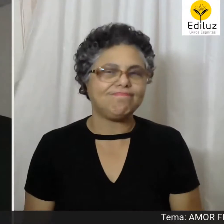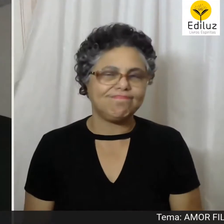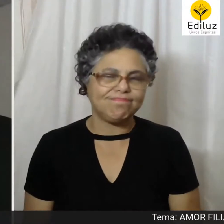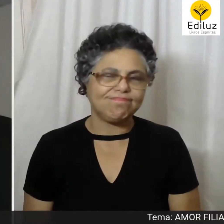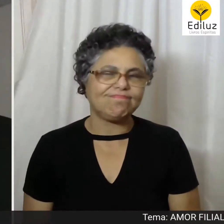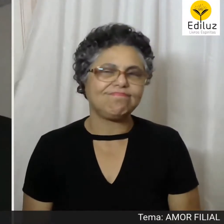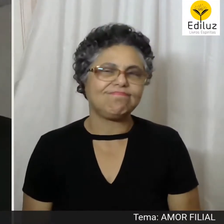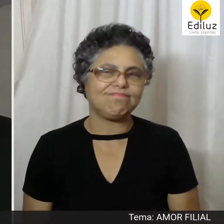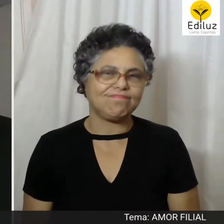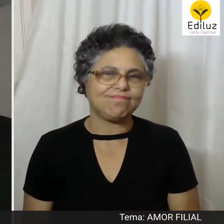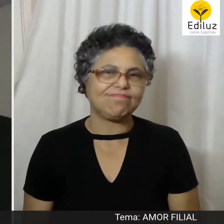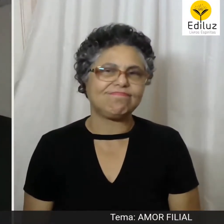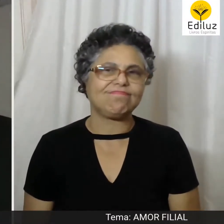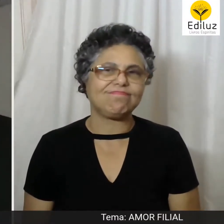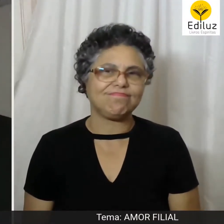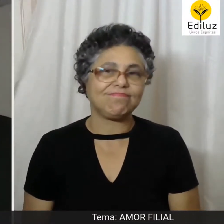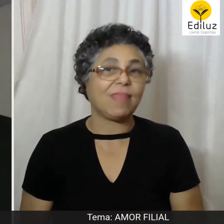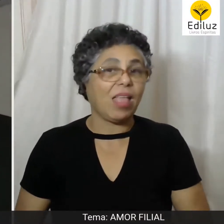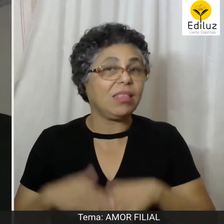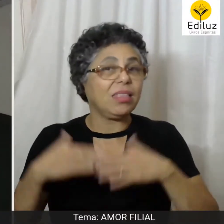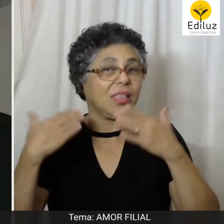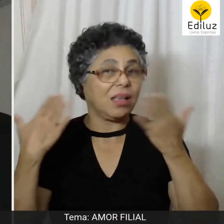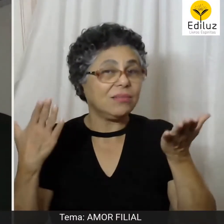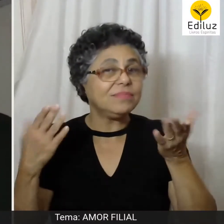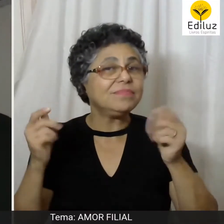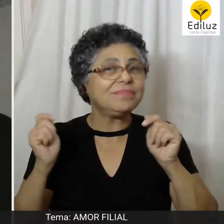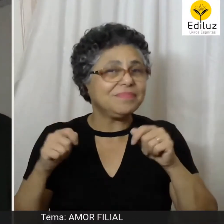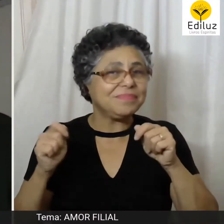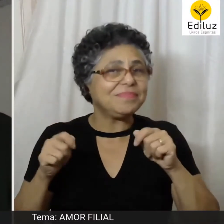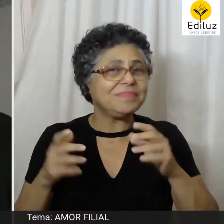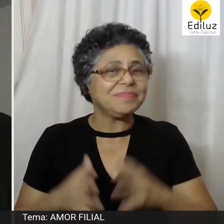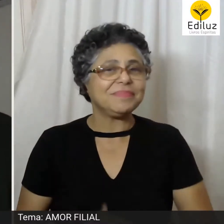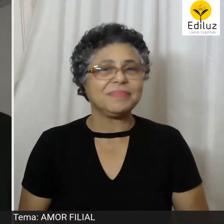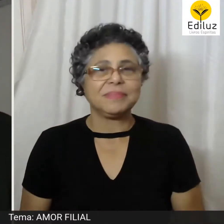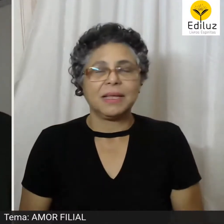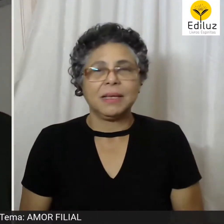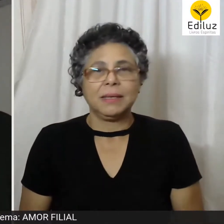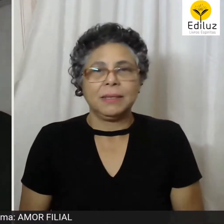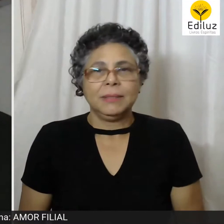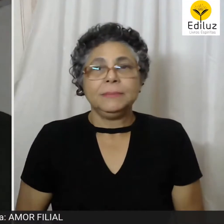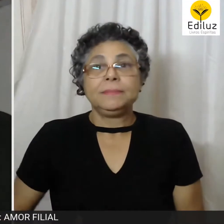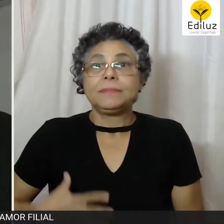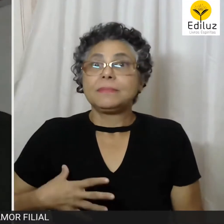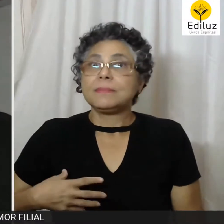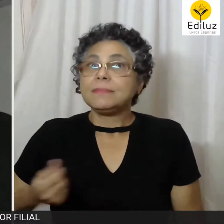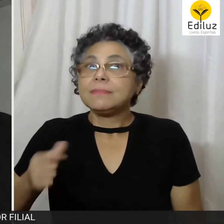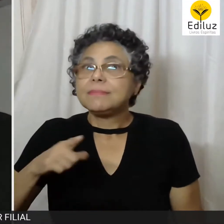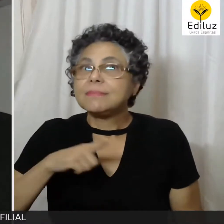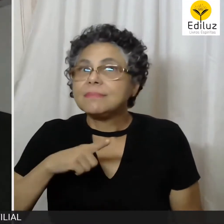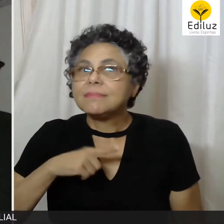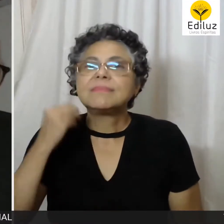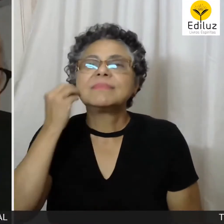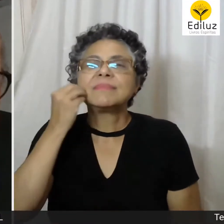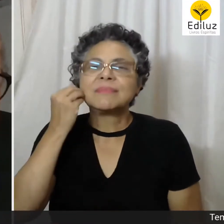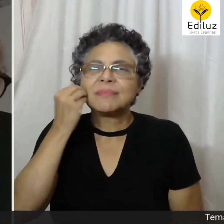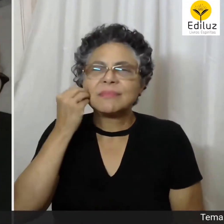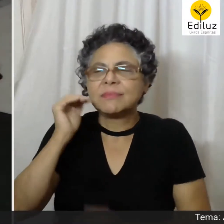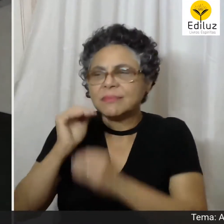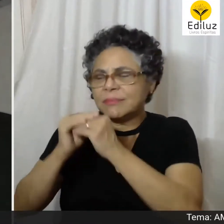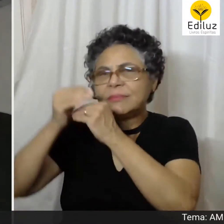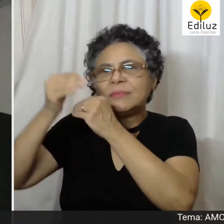Né? Então, assim, é preciso que os filhos tenham as experiências